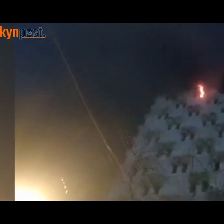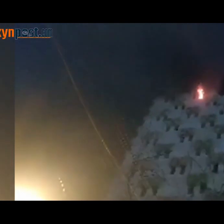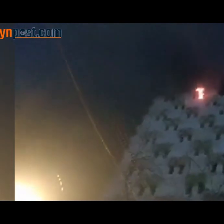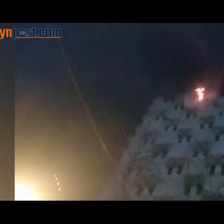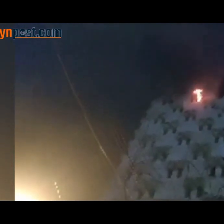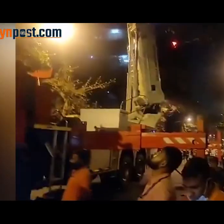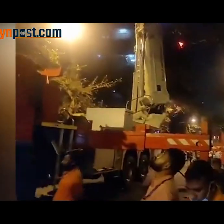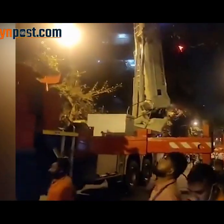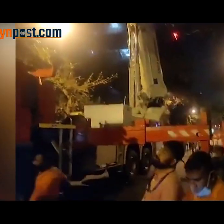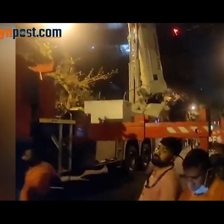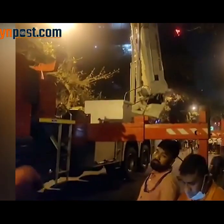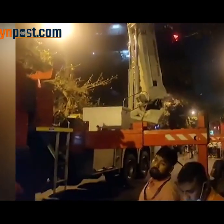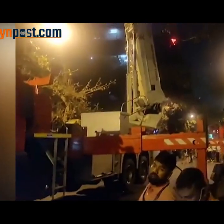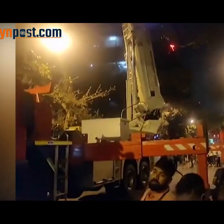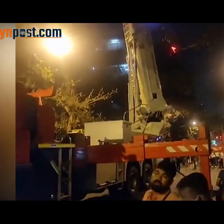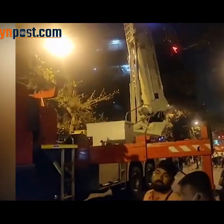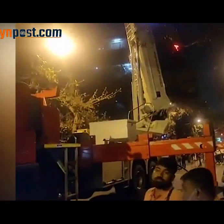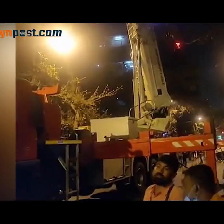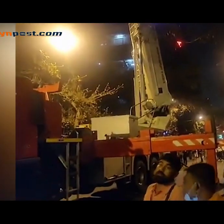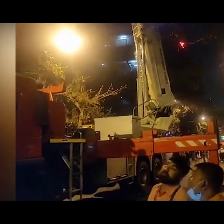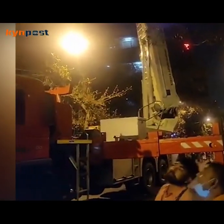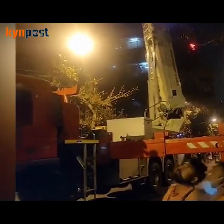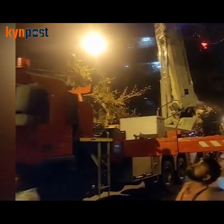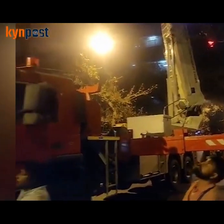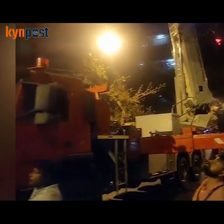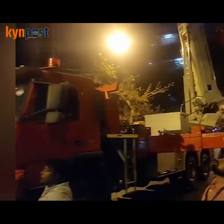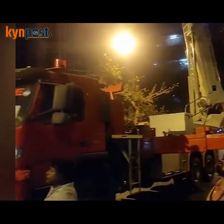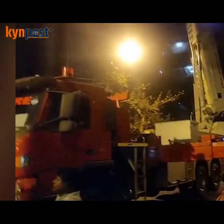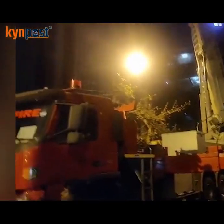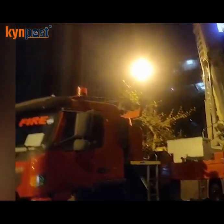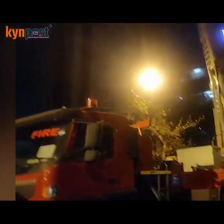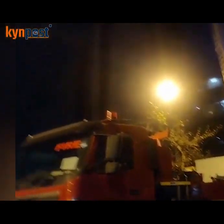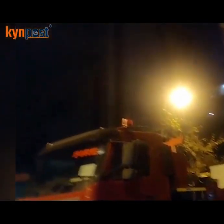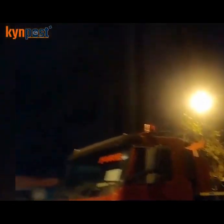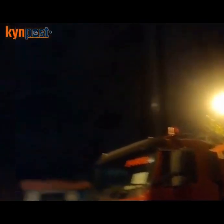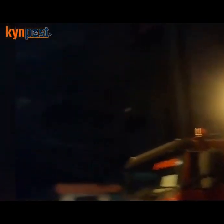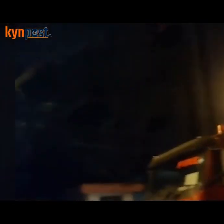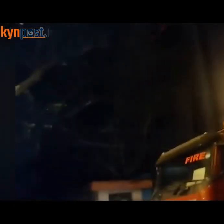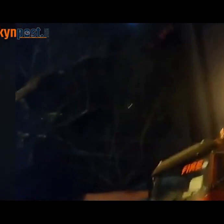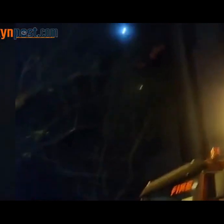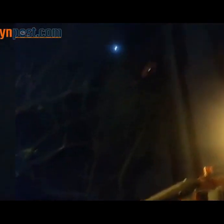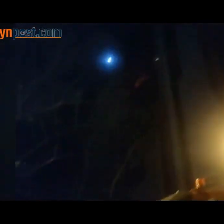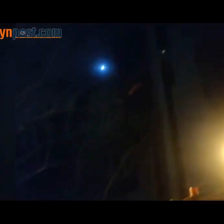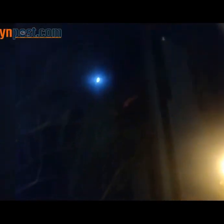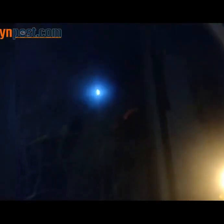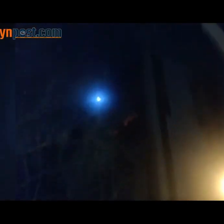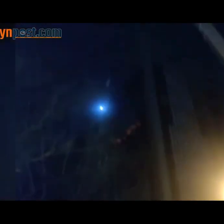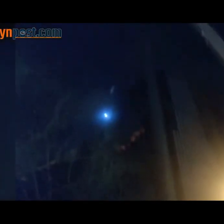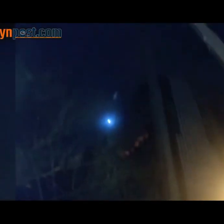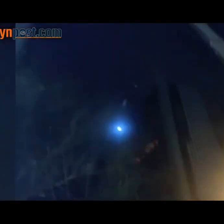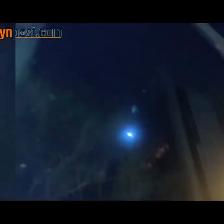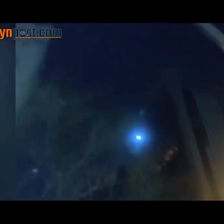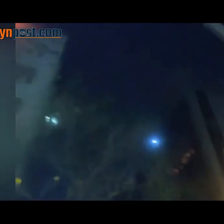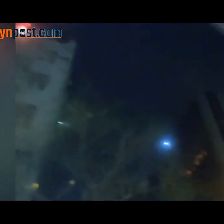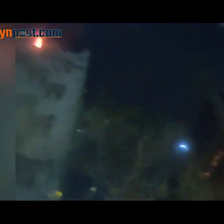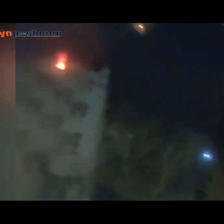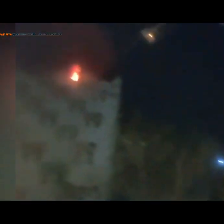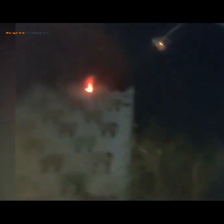भागने लगे। जानकारी के अनुसार सोमवार शाम करीब 6 बजे यह आग स्टैंड रोड की मल्टी स्टोरी बिल्डिंग के 13वें फ्लोर पर लगी। हालांकि किसी